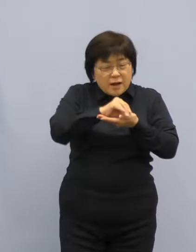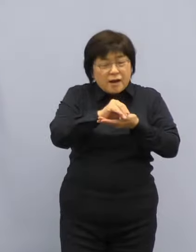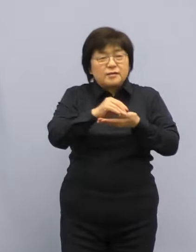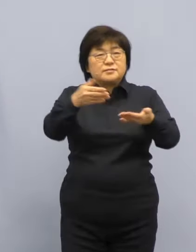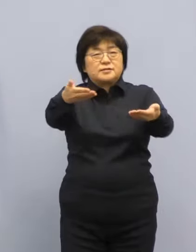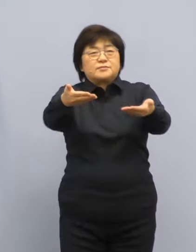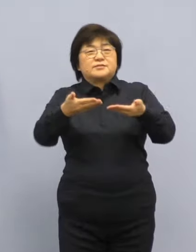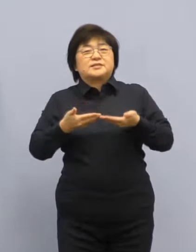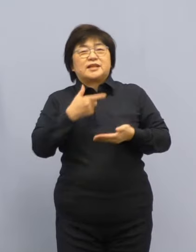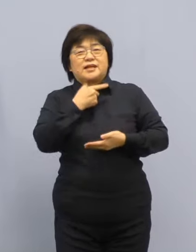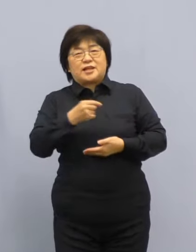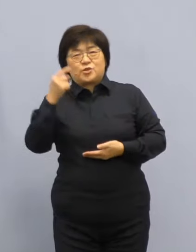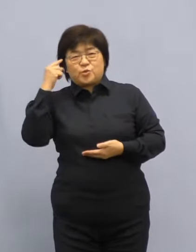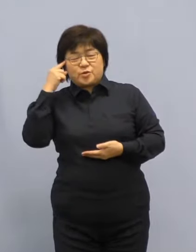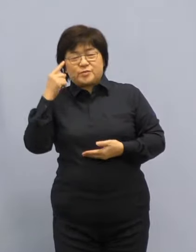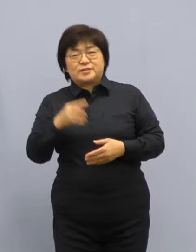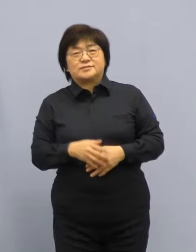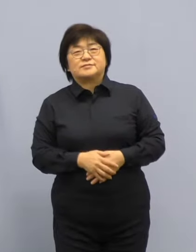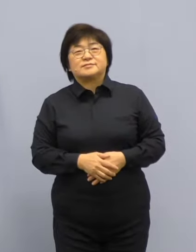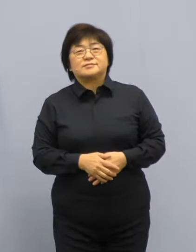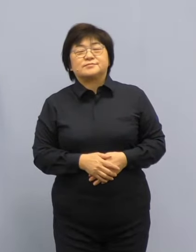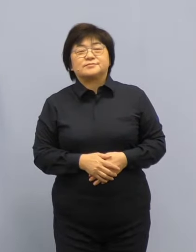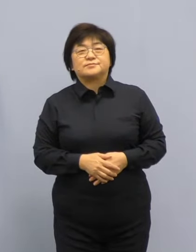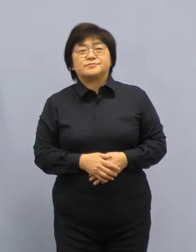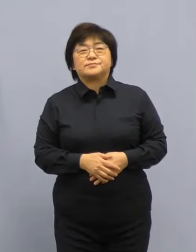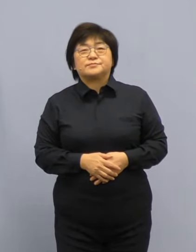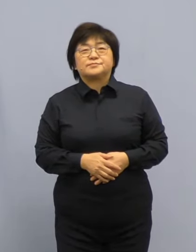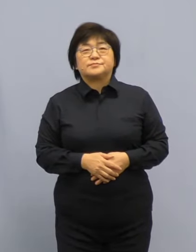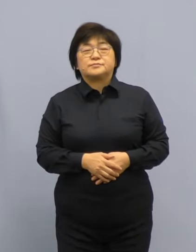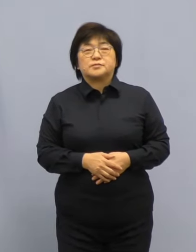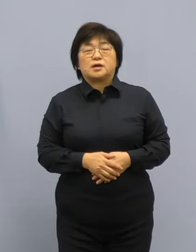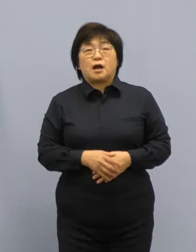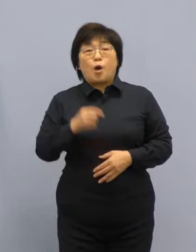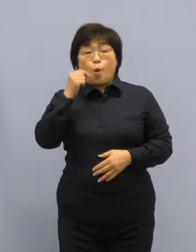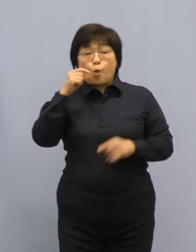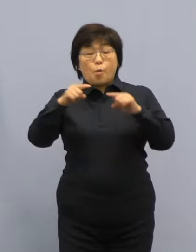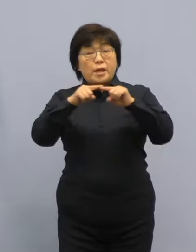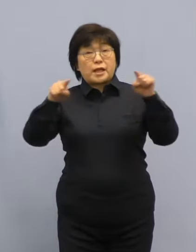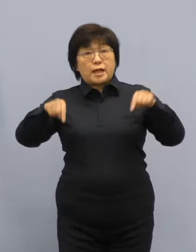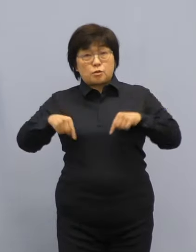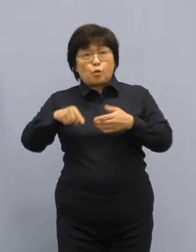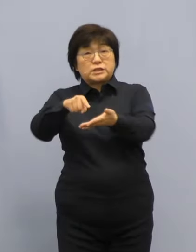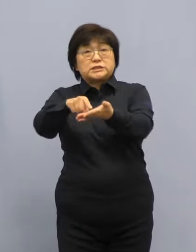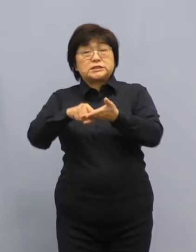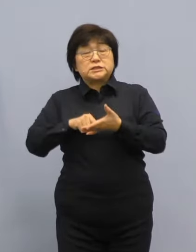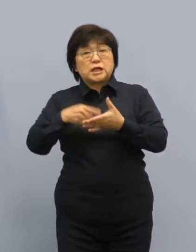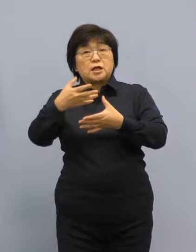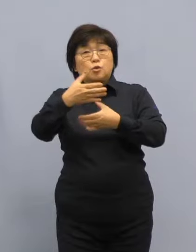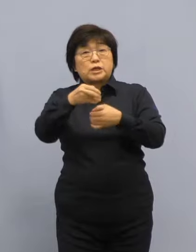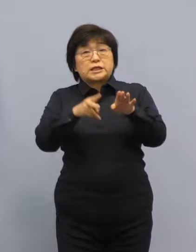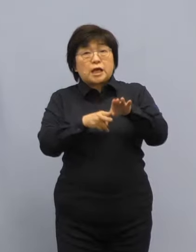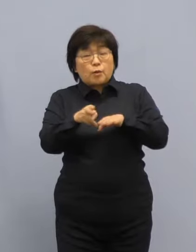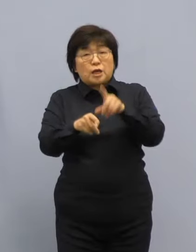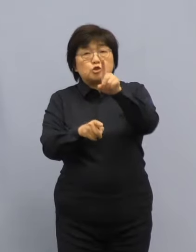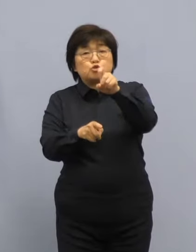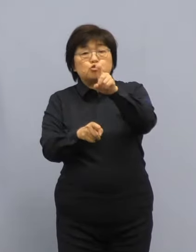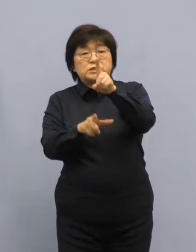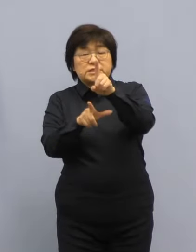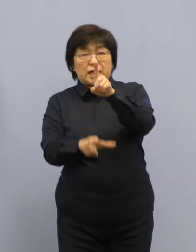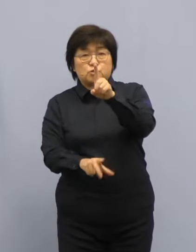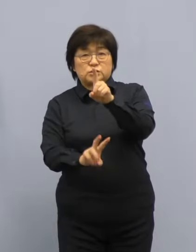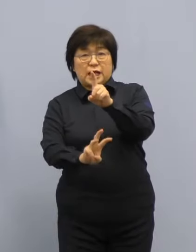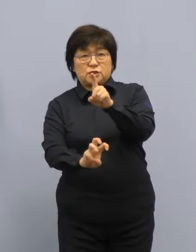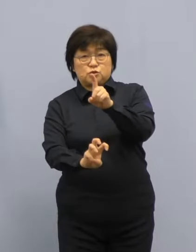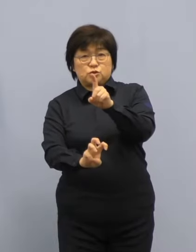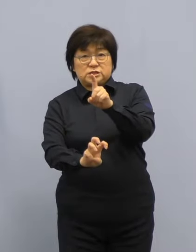ますようにお願いをいたします。またお米券の申請の期限は11月30